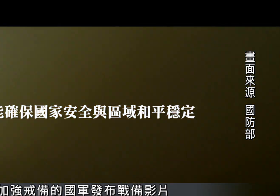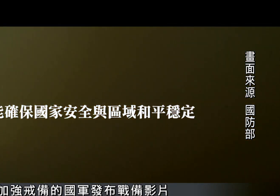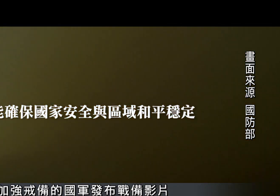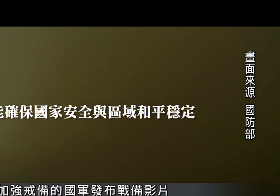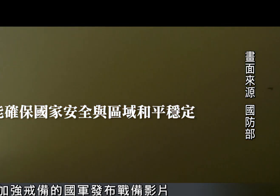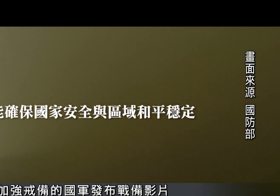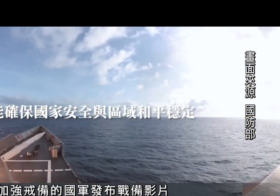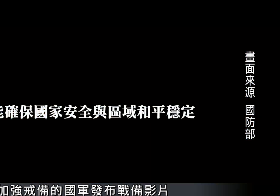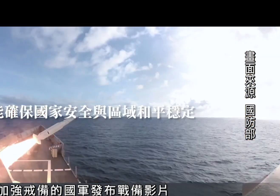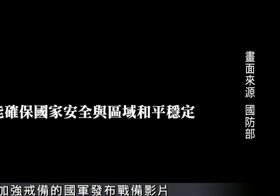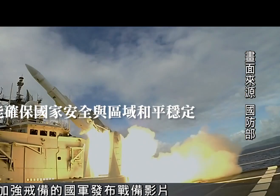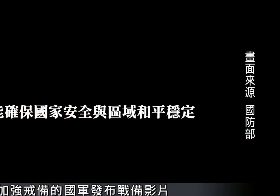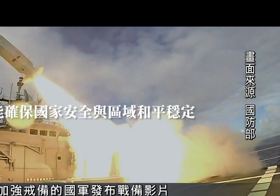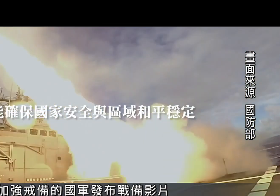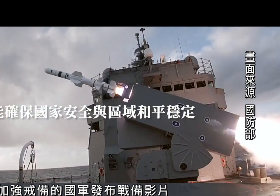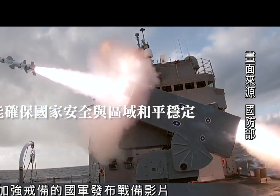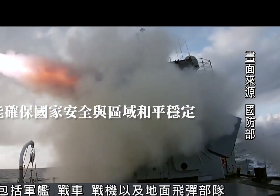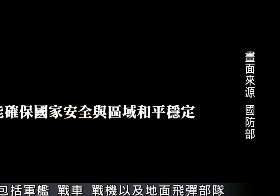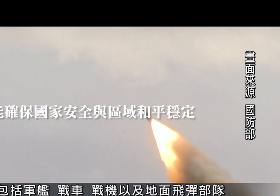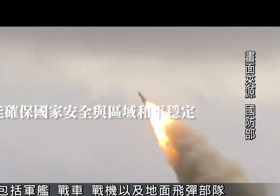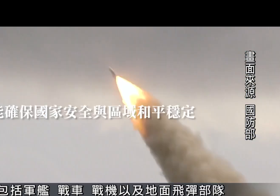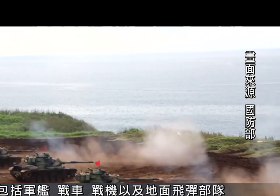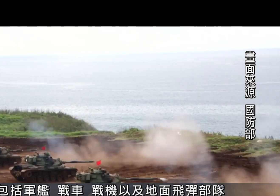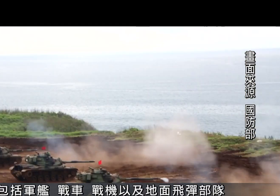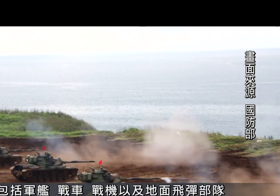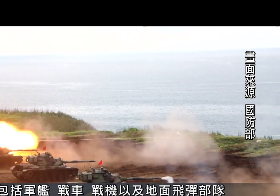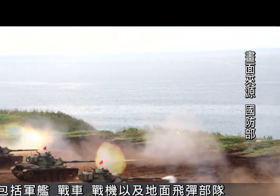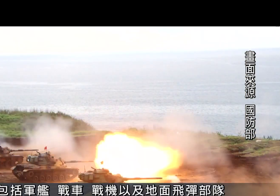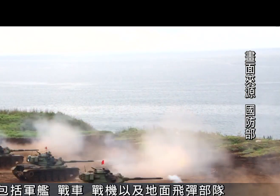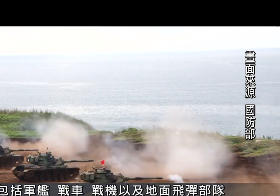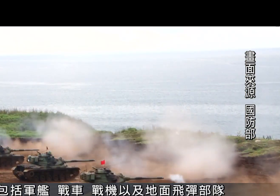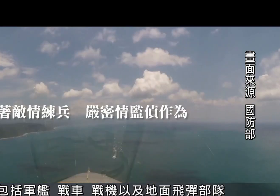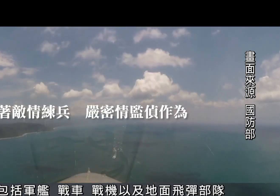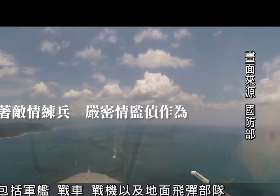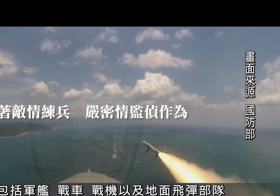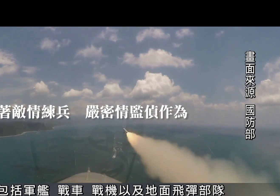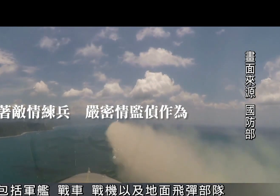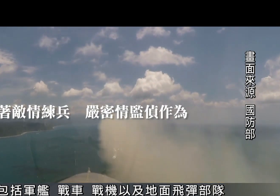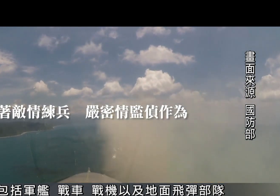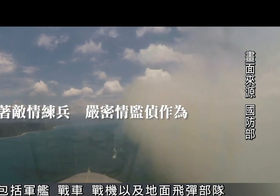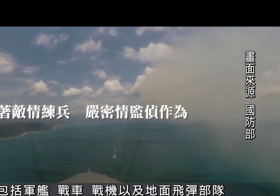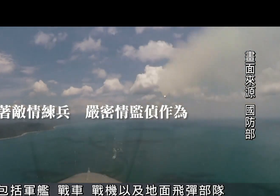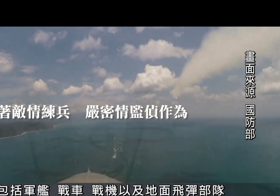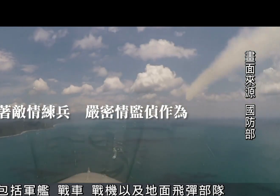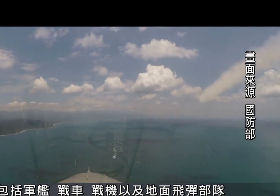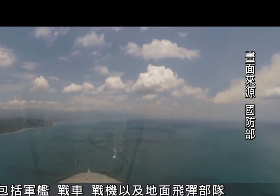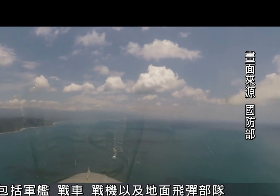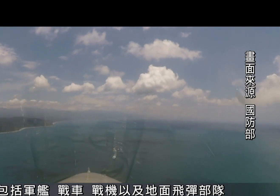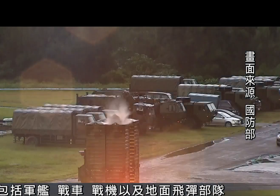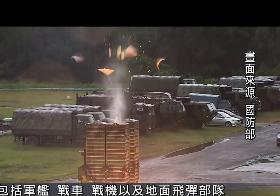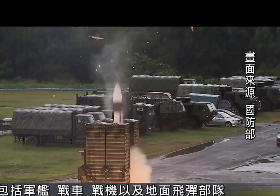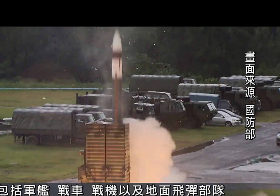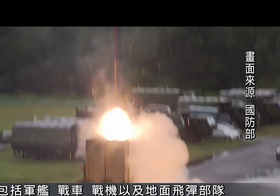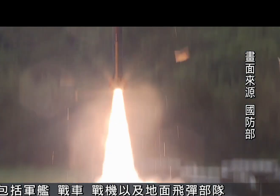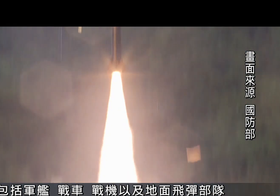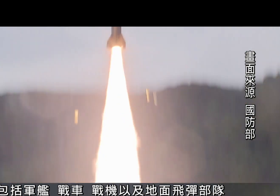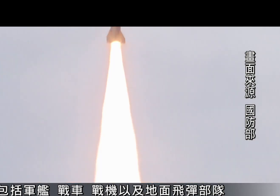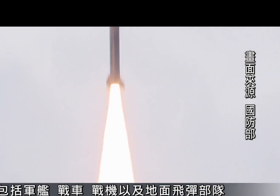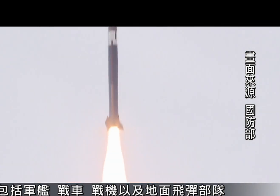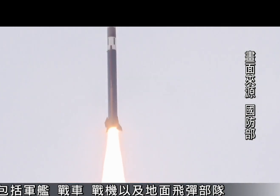发射弹药画面，包括军舰、战车、战机以及地面飞弹部队，强调随时有能力因